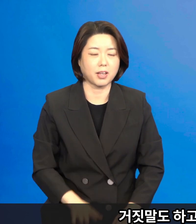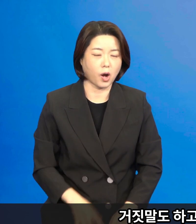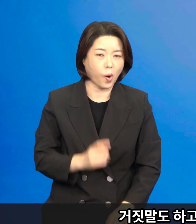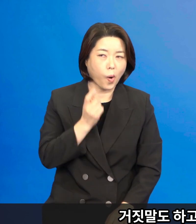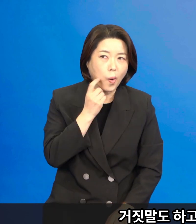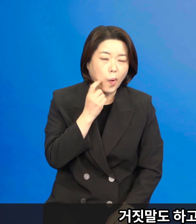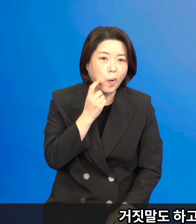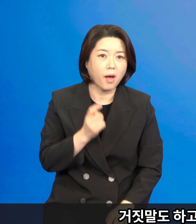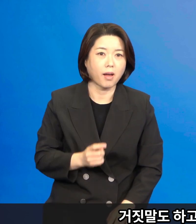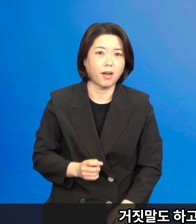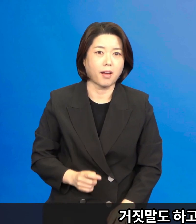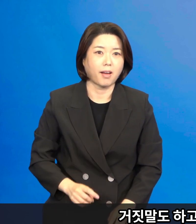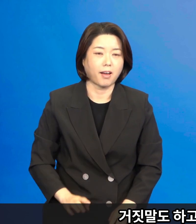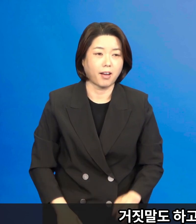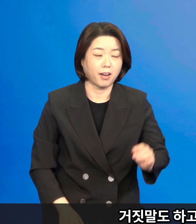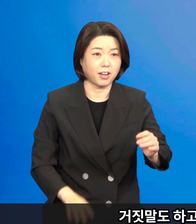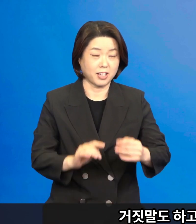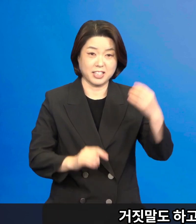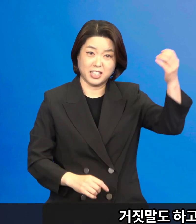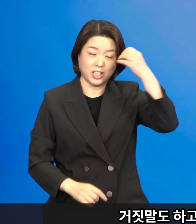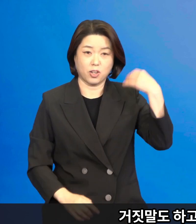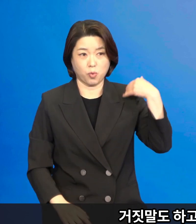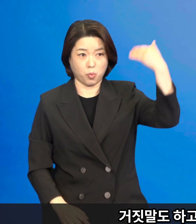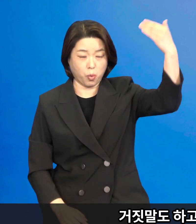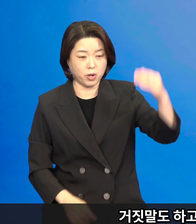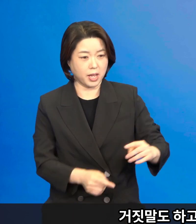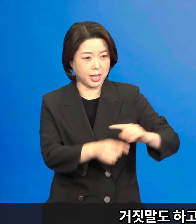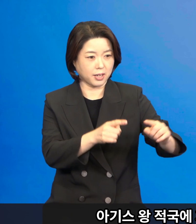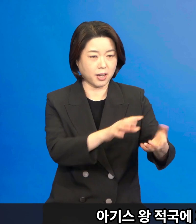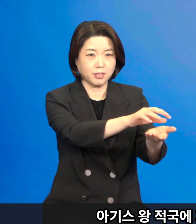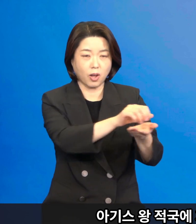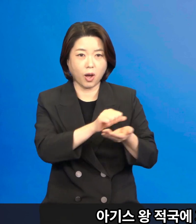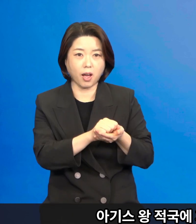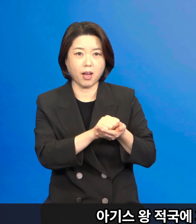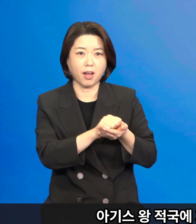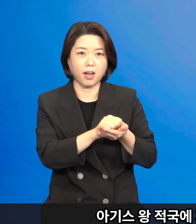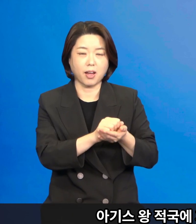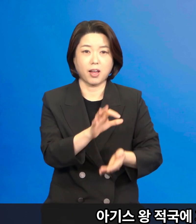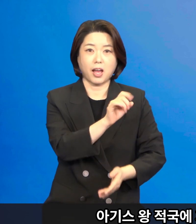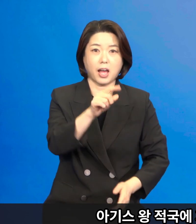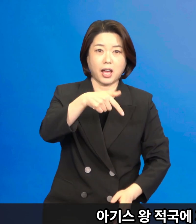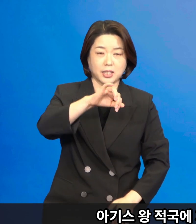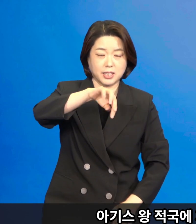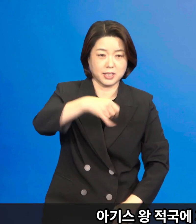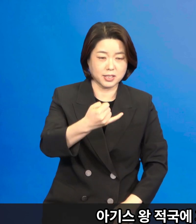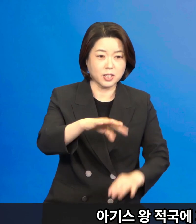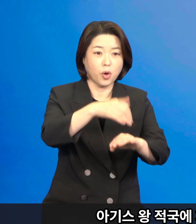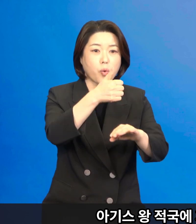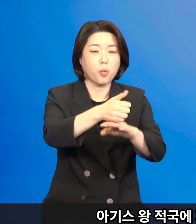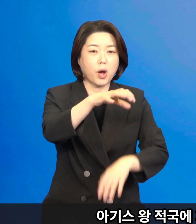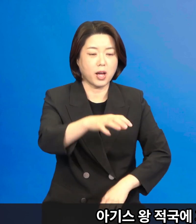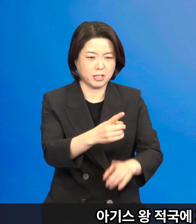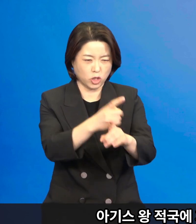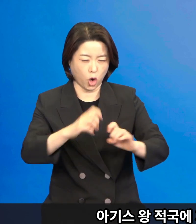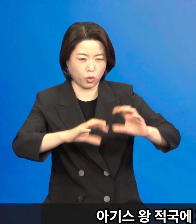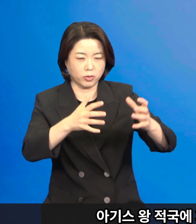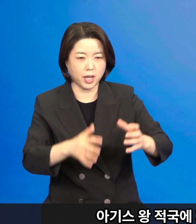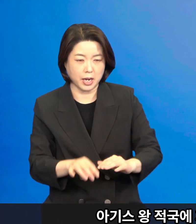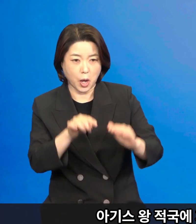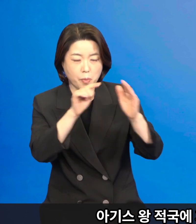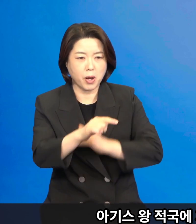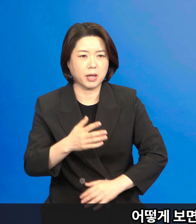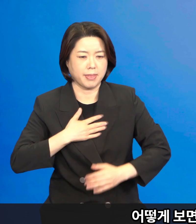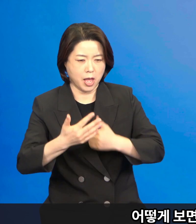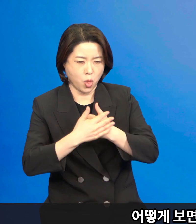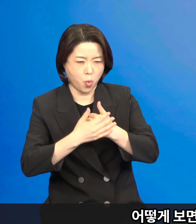거짓말도 하고 골리앗의 칼도 가져가고 아기스 왕 적국에 가서 자신을 도와달라고